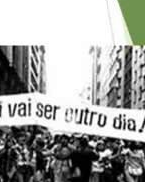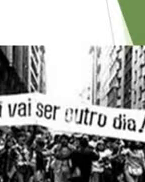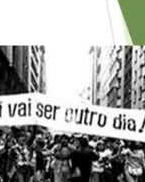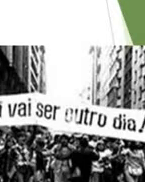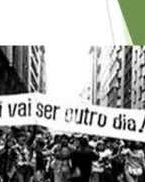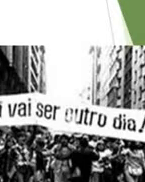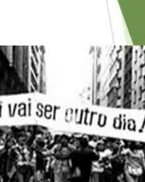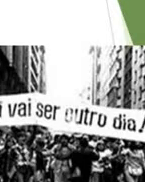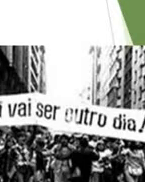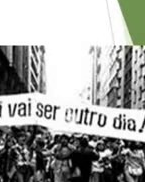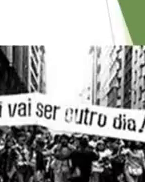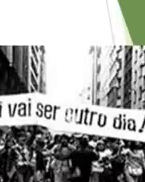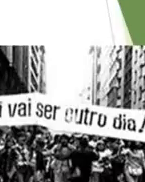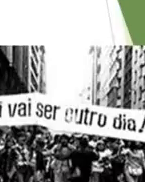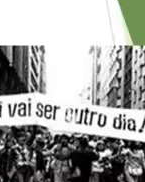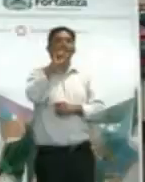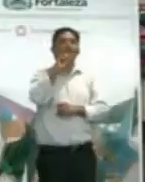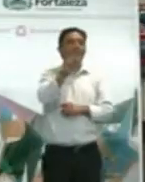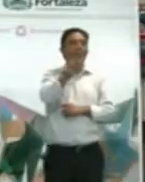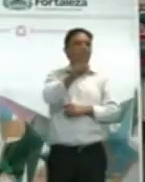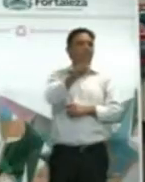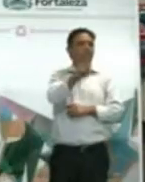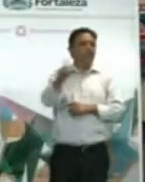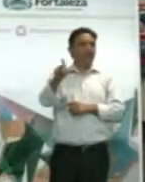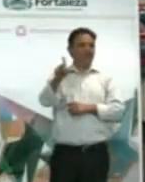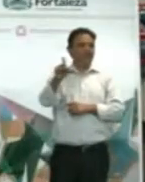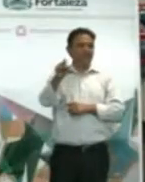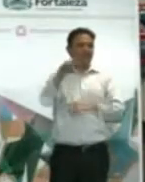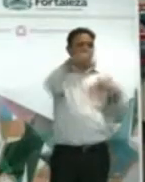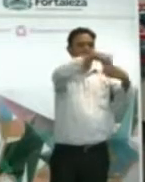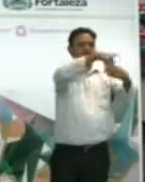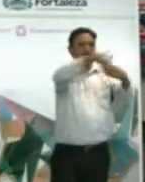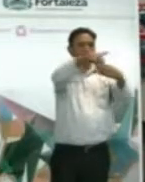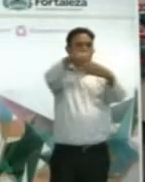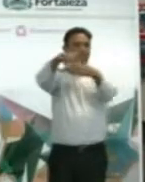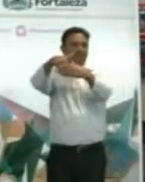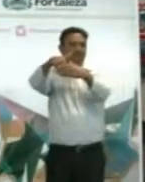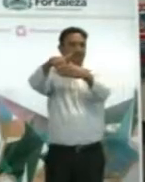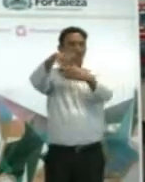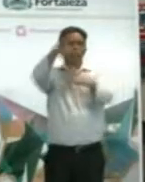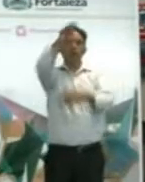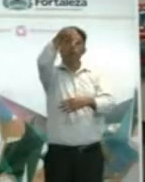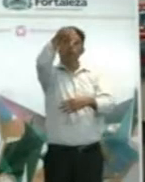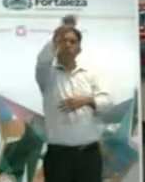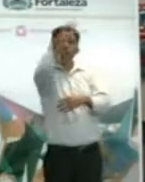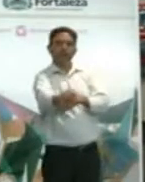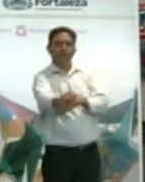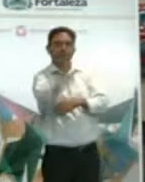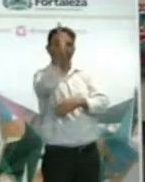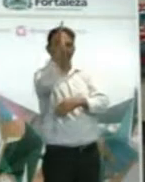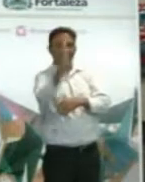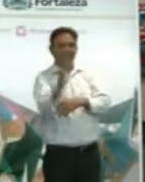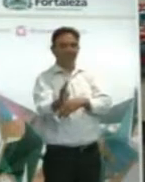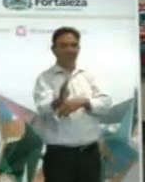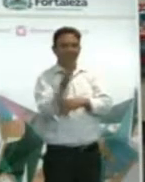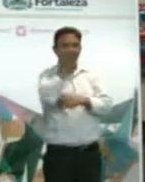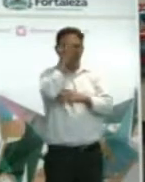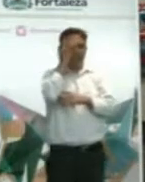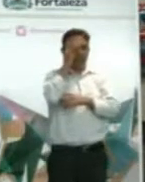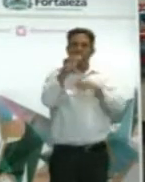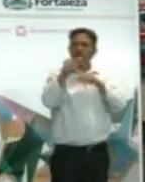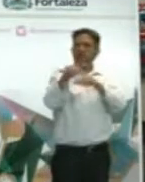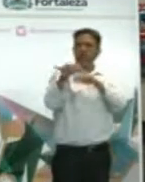ruas acreditando que a gente ia para as ruas mesmo. Mas foi de norte a sul, de norte a sul. O povo nas ruas,